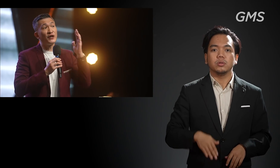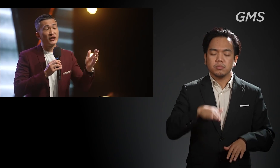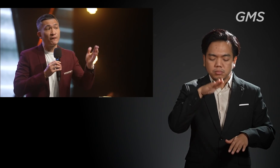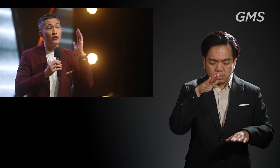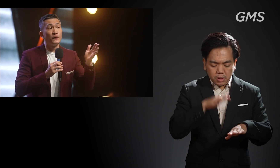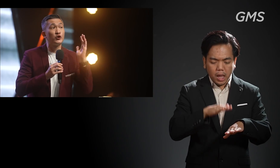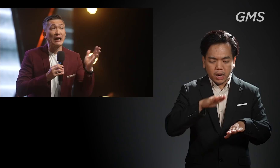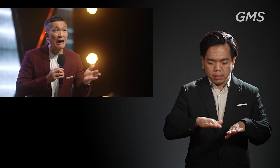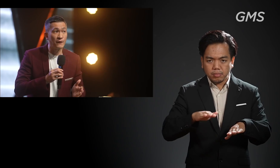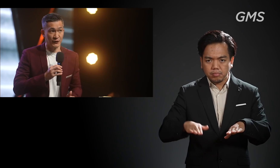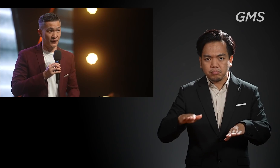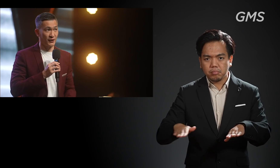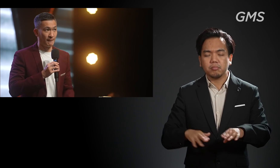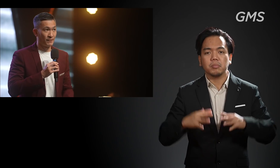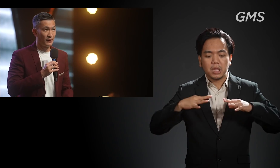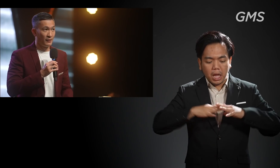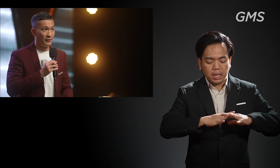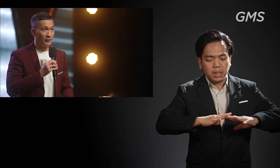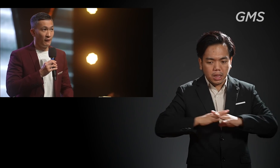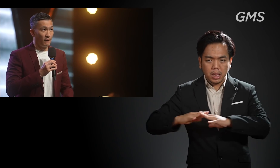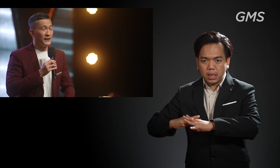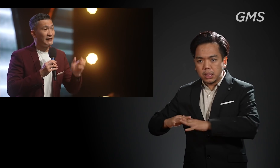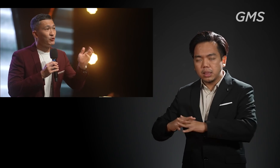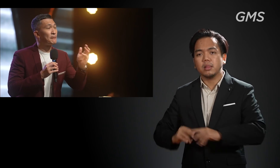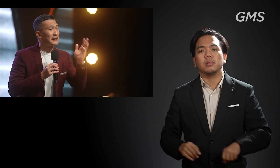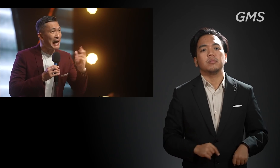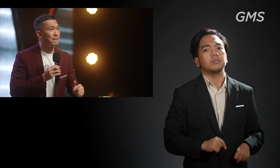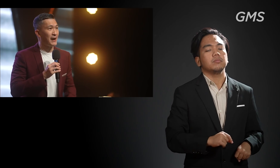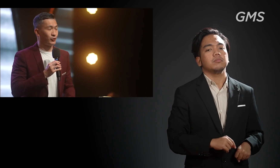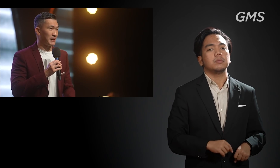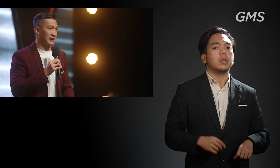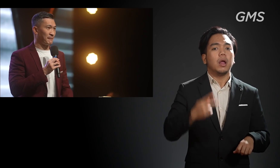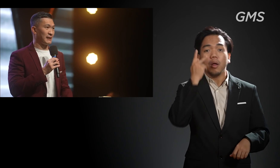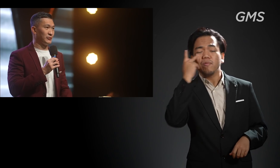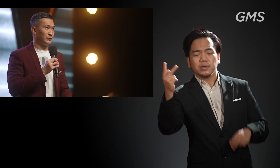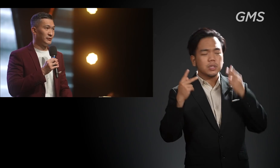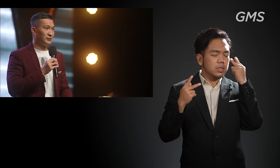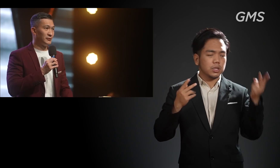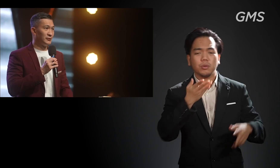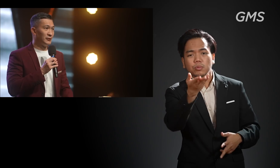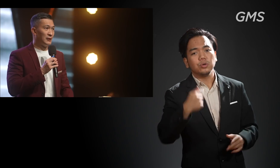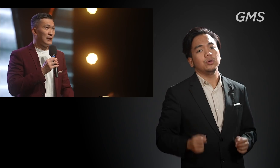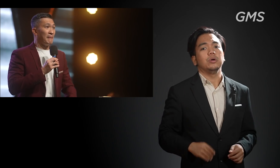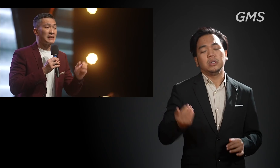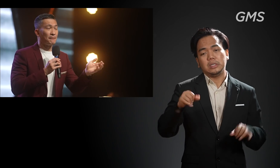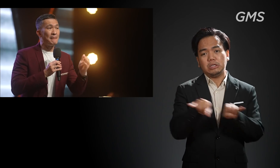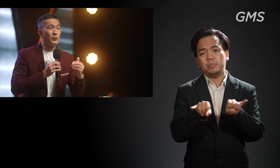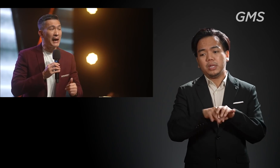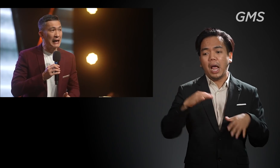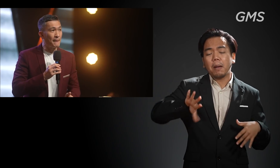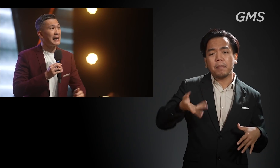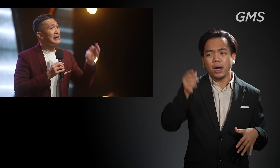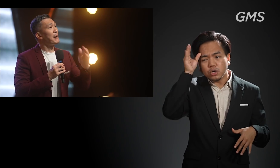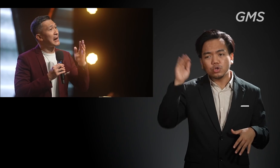is your vision for your future harvest? Visimu seperti apa untuk masa depanmu? Masa depan